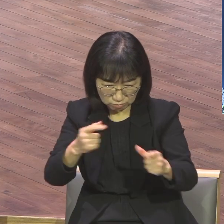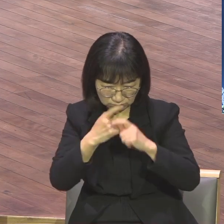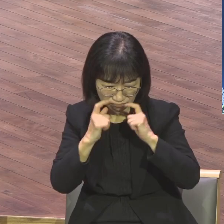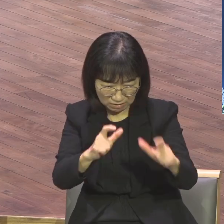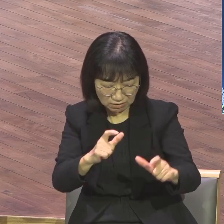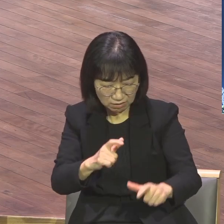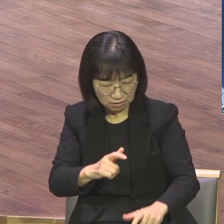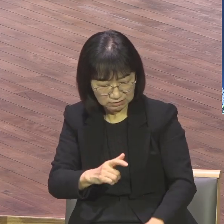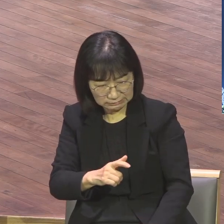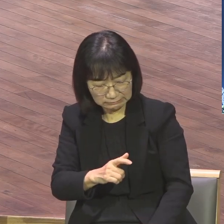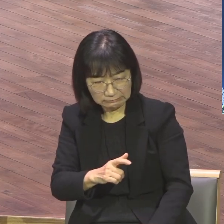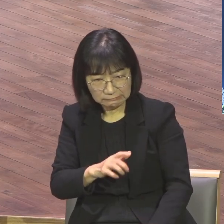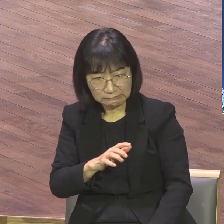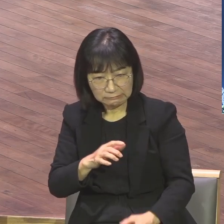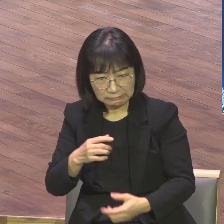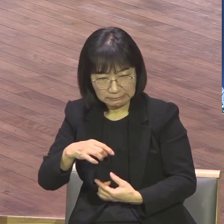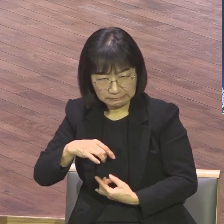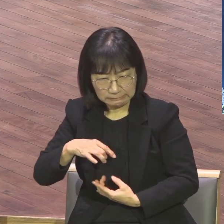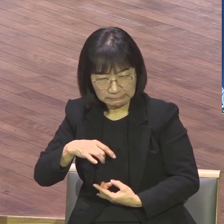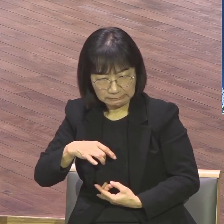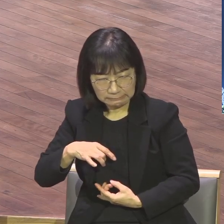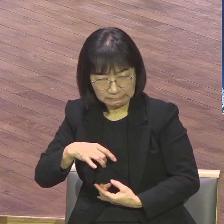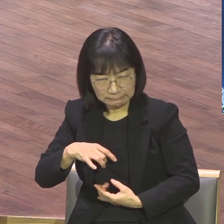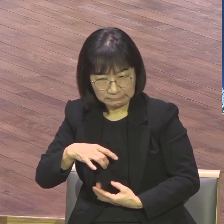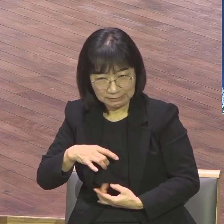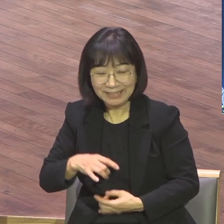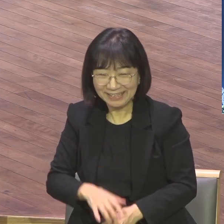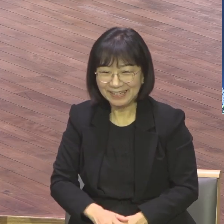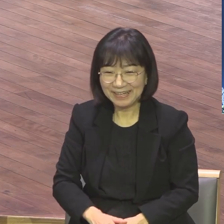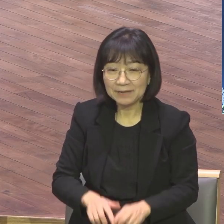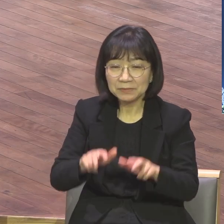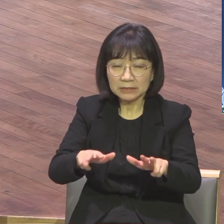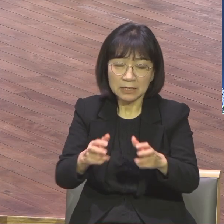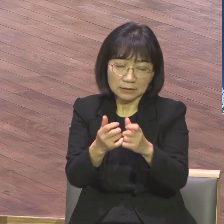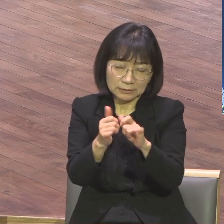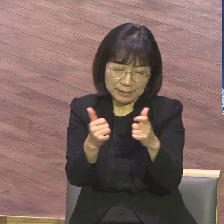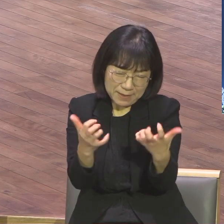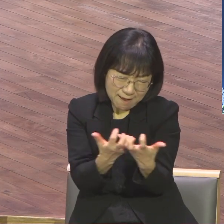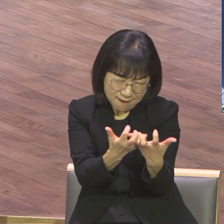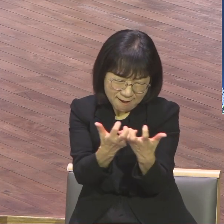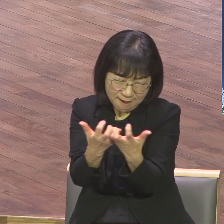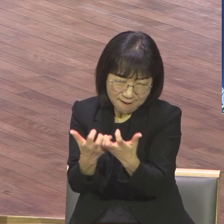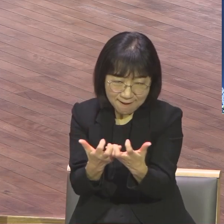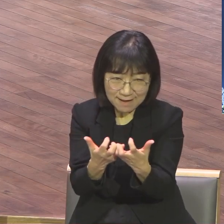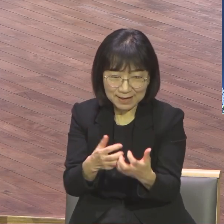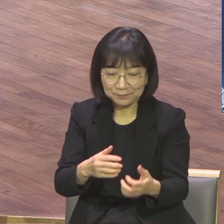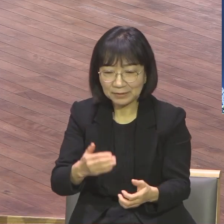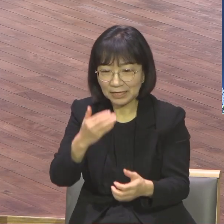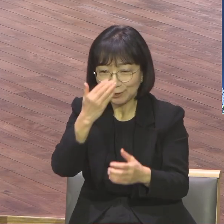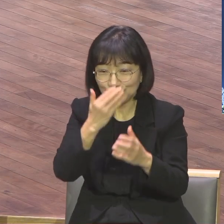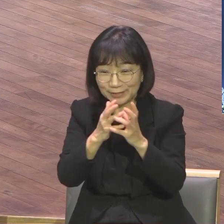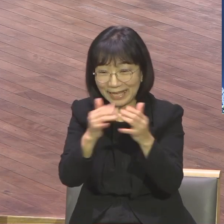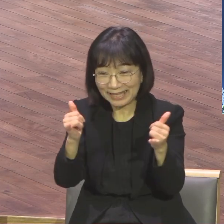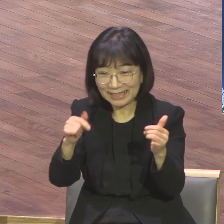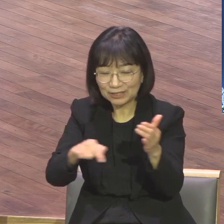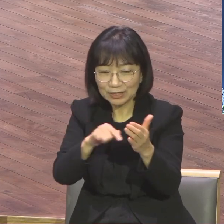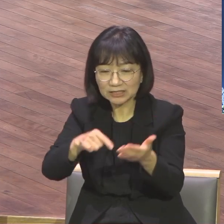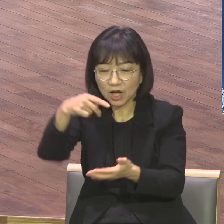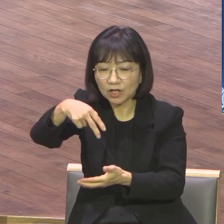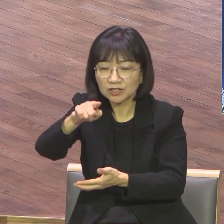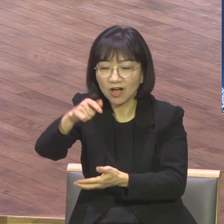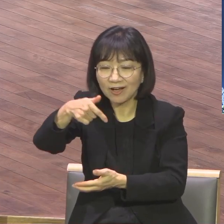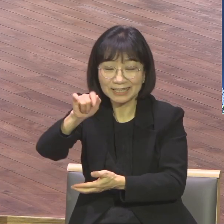당시 예수님을 보러 온 사람들 중에 보면 유대 지도자들, 서기관들이 있었어요. 이 서기관이란 것은